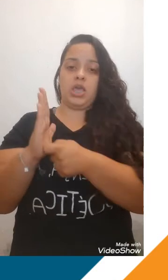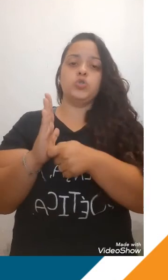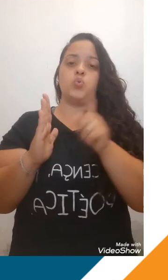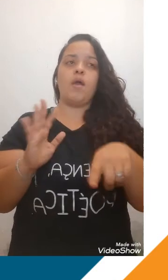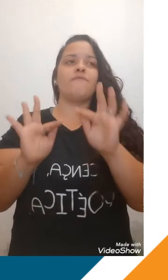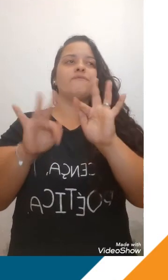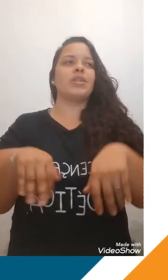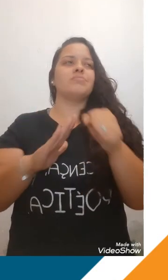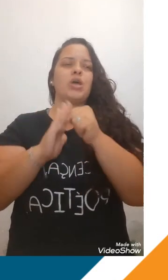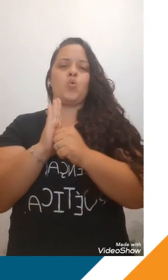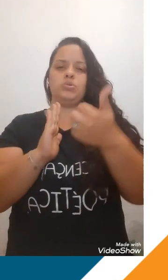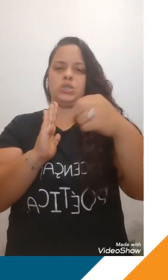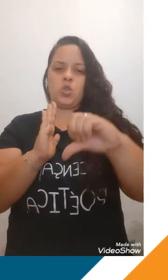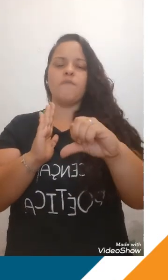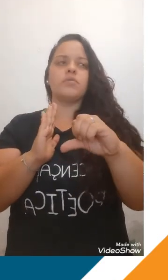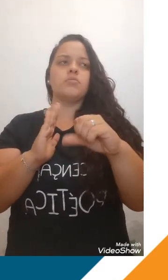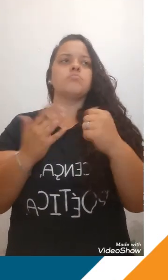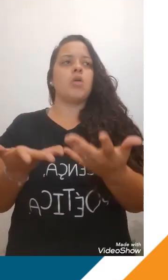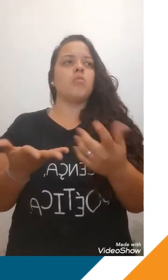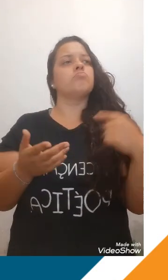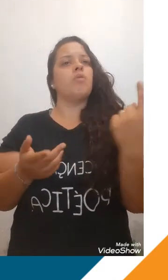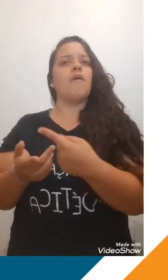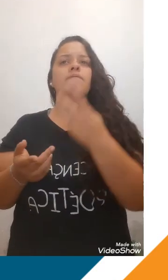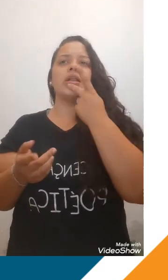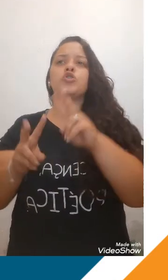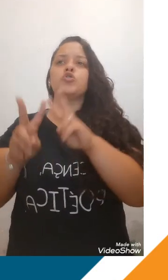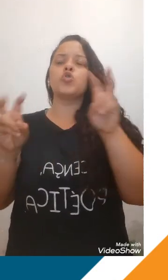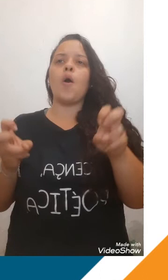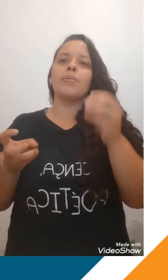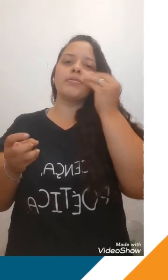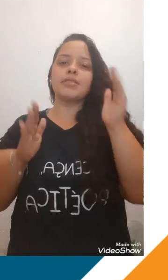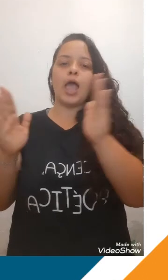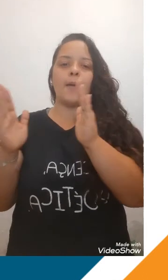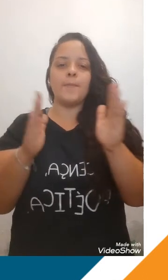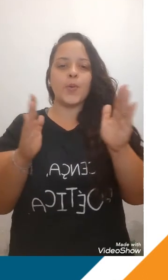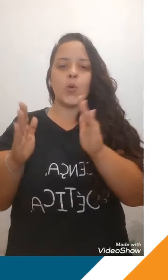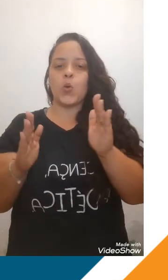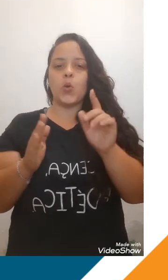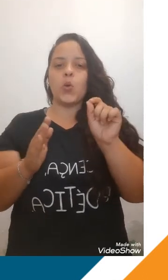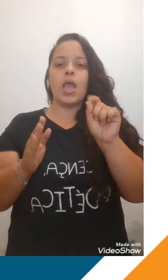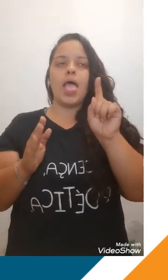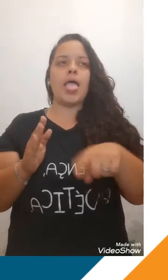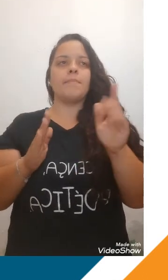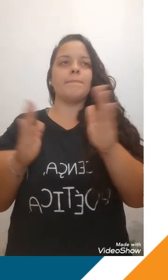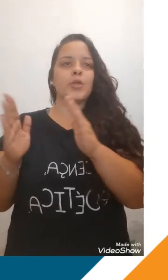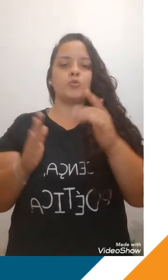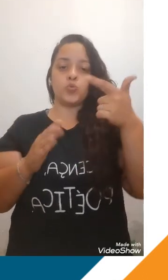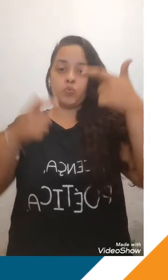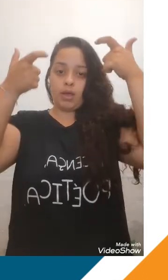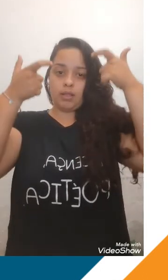século XIX. Então, estamos falando, identificando temporalmente o quê? O período do Segundo Reinado.